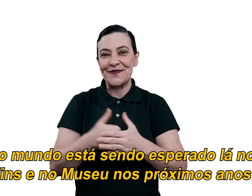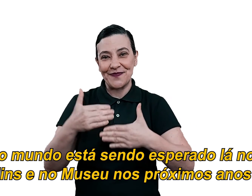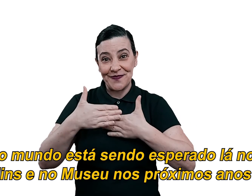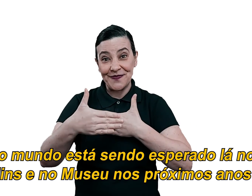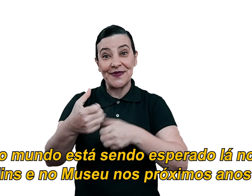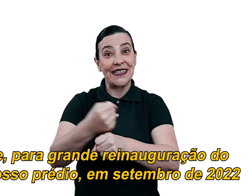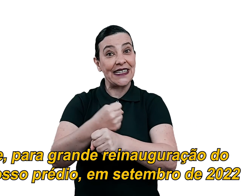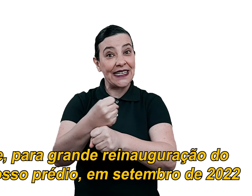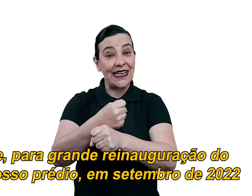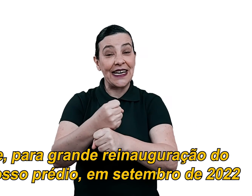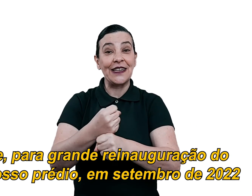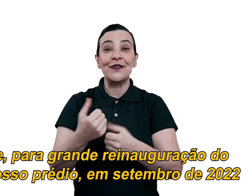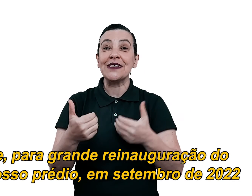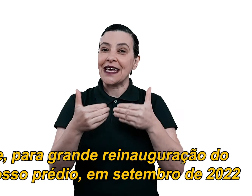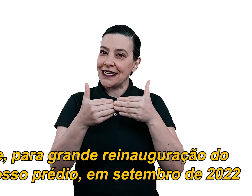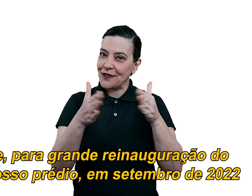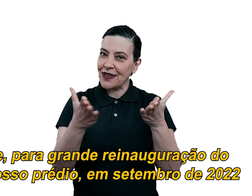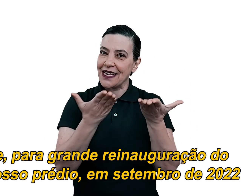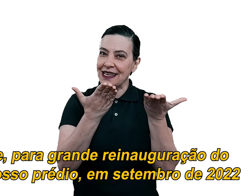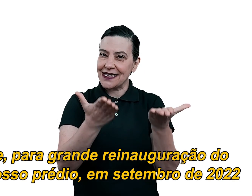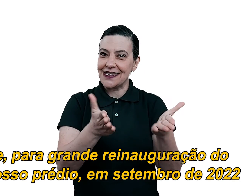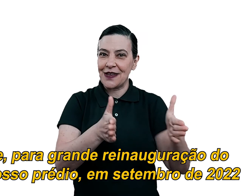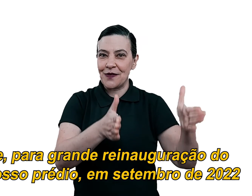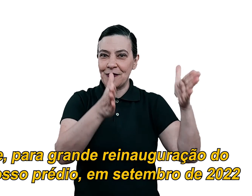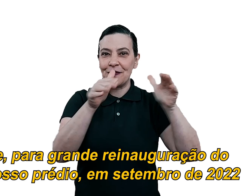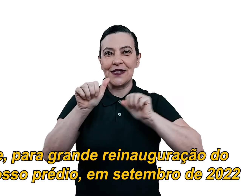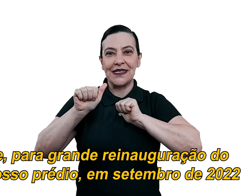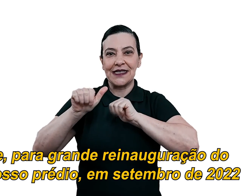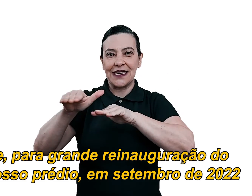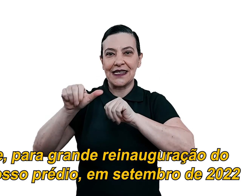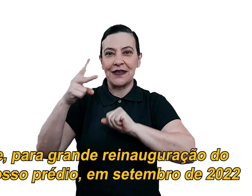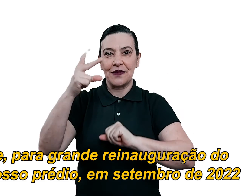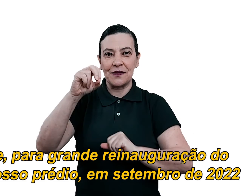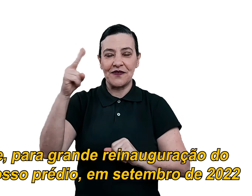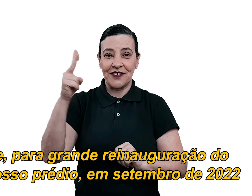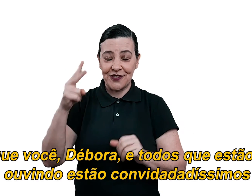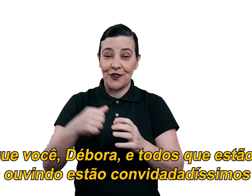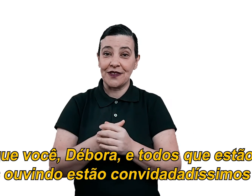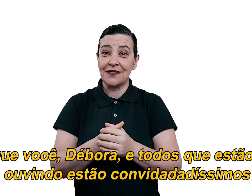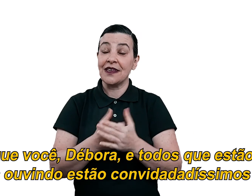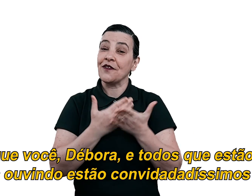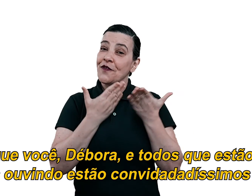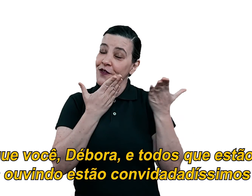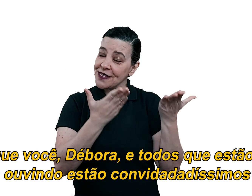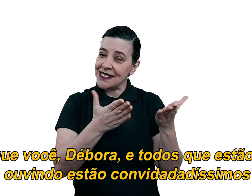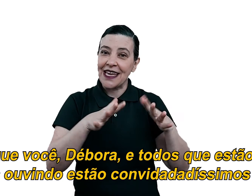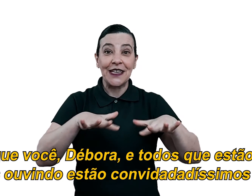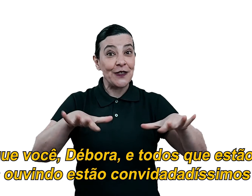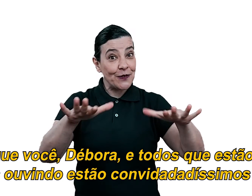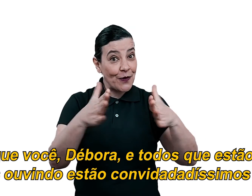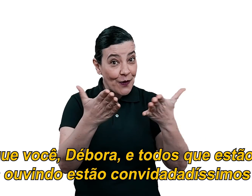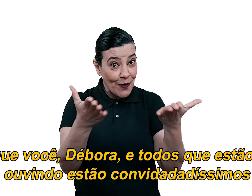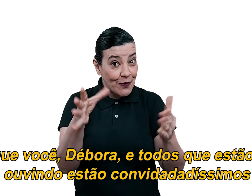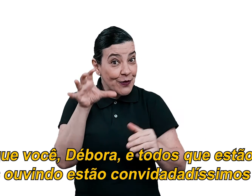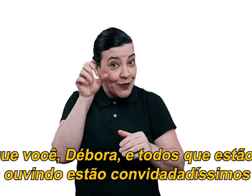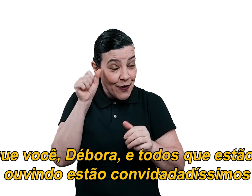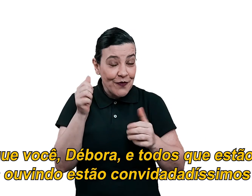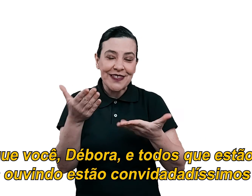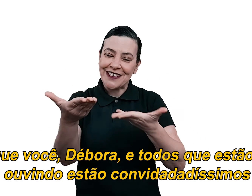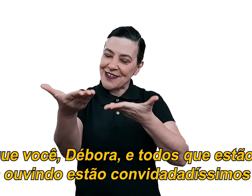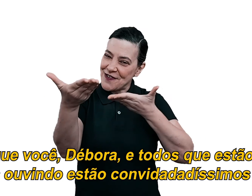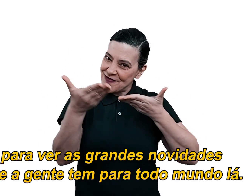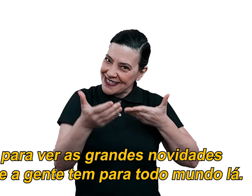Nos próximos anos, e para a grande reinauguração do nosso prédio em setembro de 2022, em que você, Débora, e todos que estão nos ouvindo